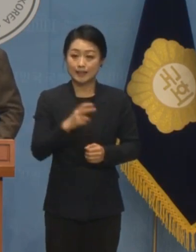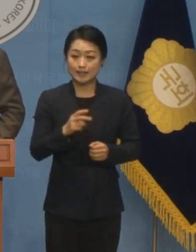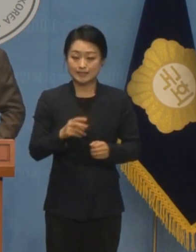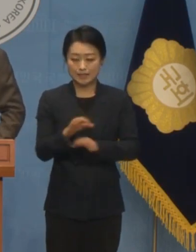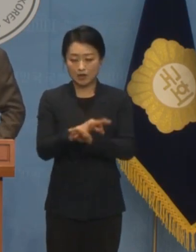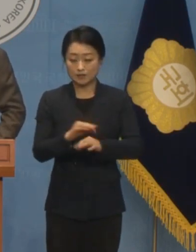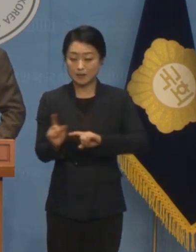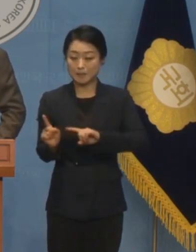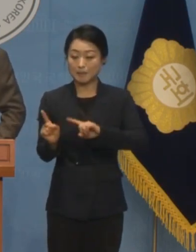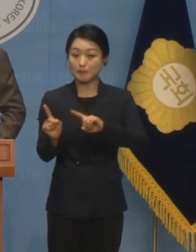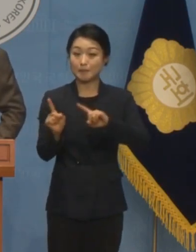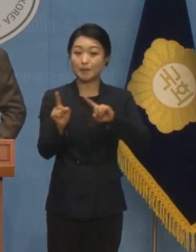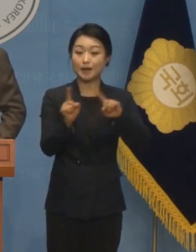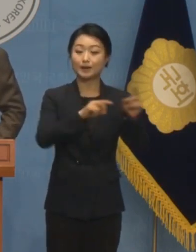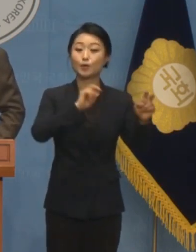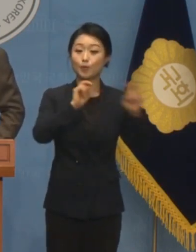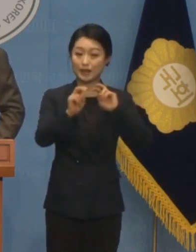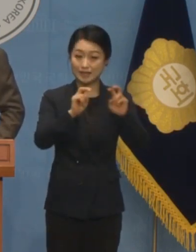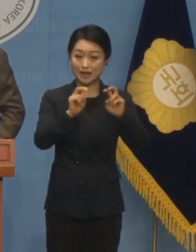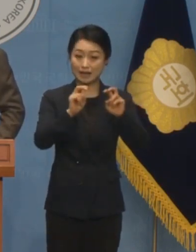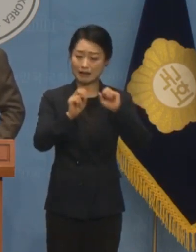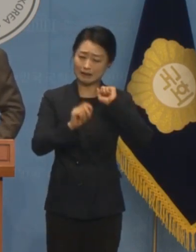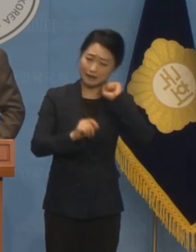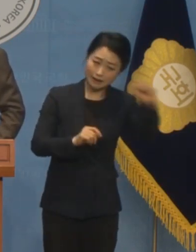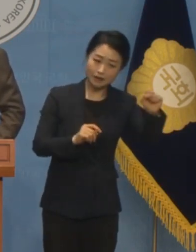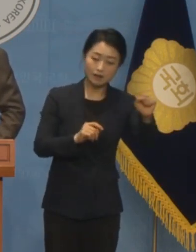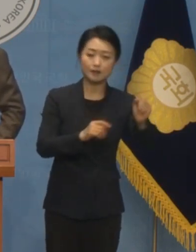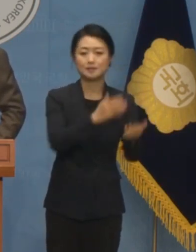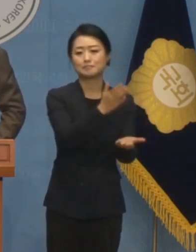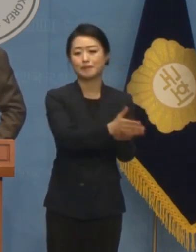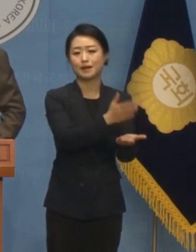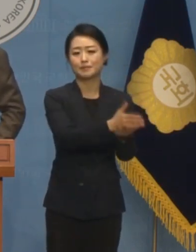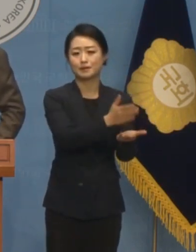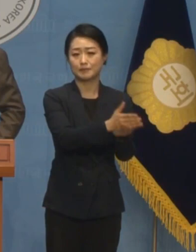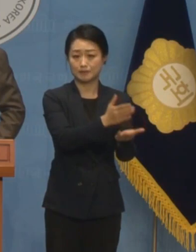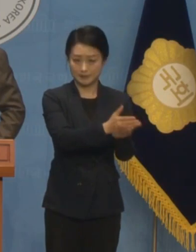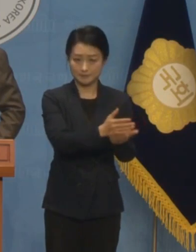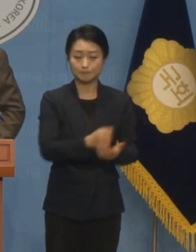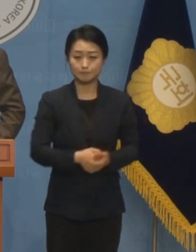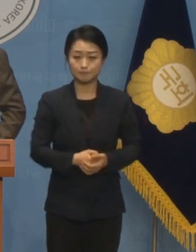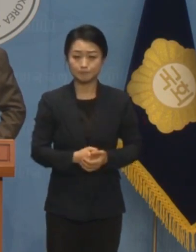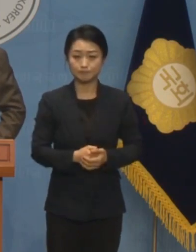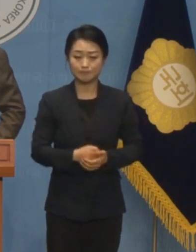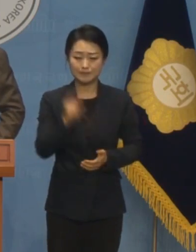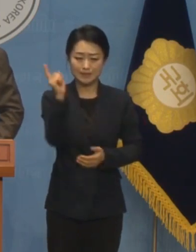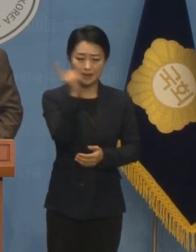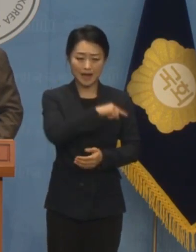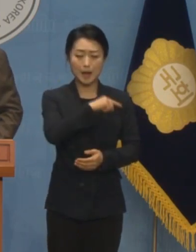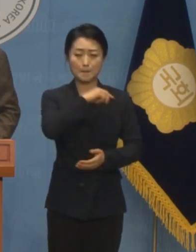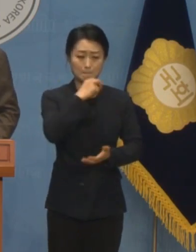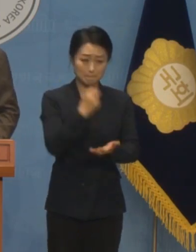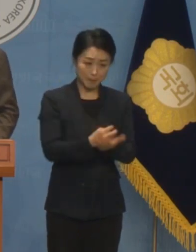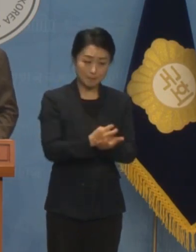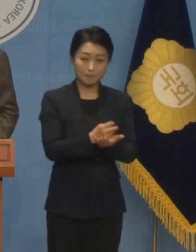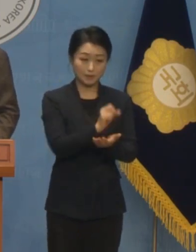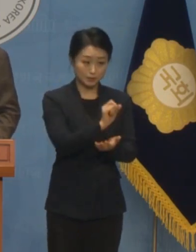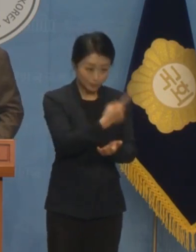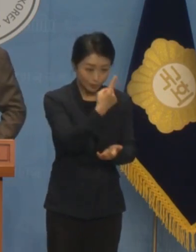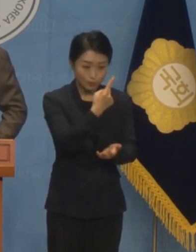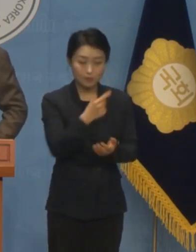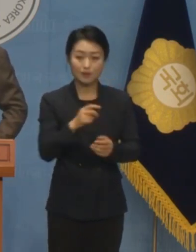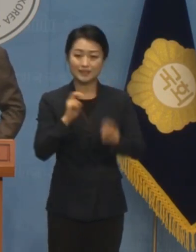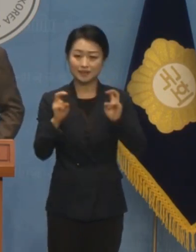출발선에 선 기업들의 발목을 잡아 주저앉히겠다는 악법으로밖에는 볼 수가 없습니다.